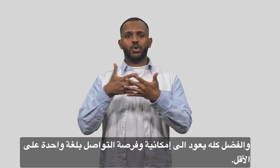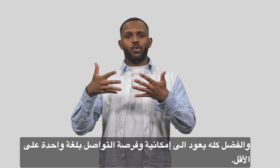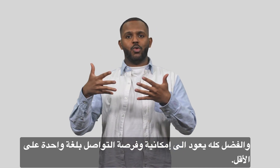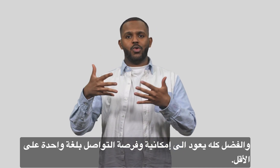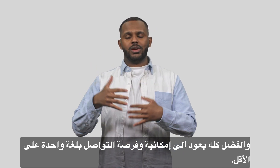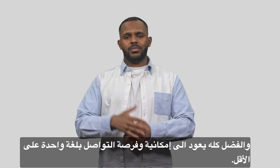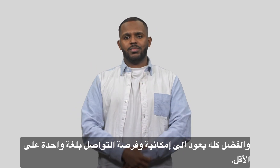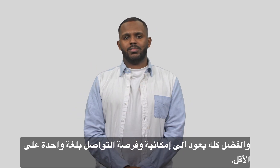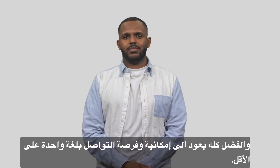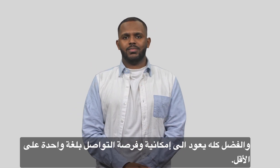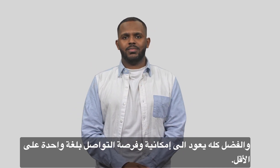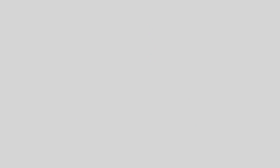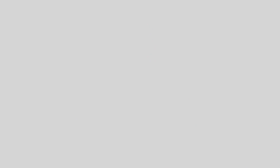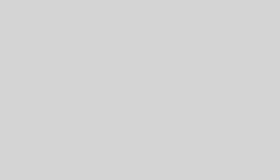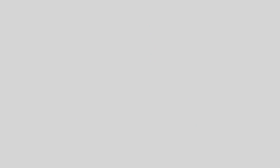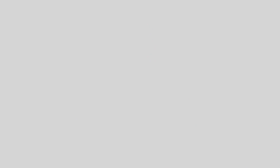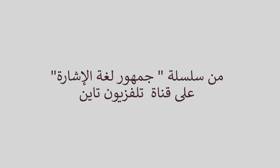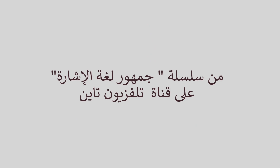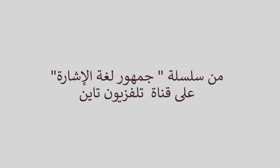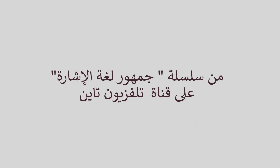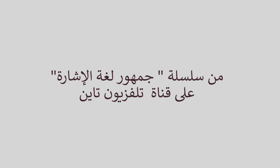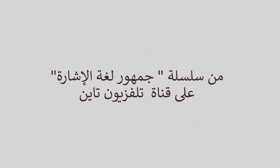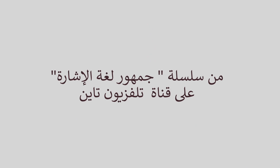التواصل بلغة واحدة على الأقل.